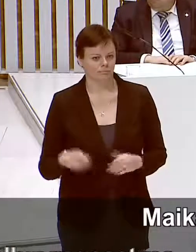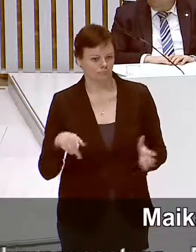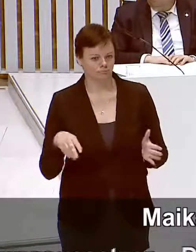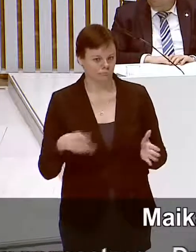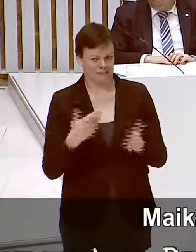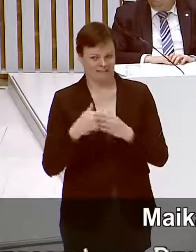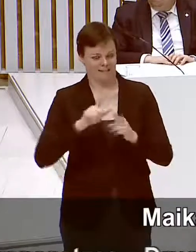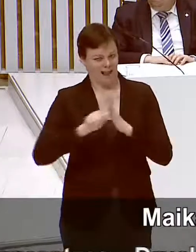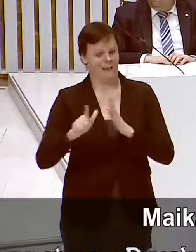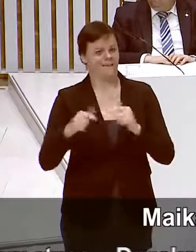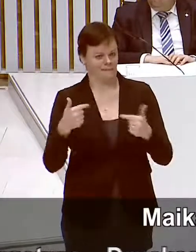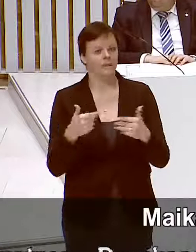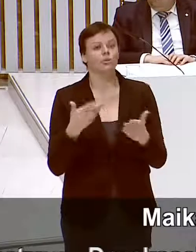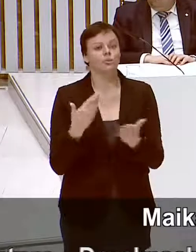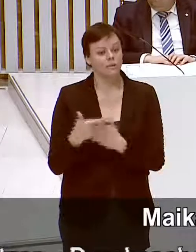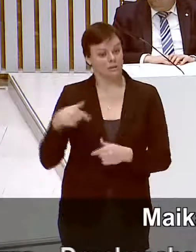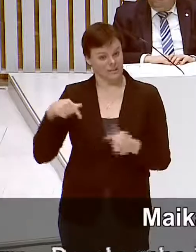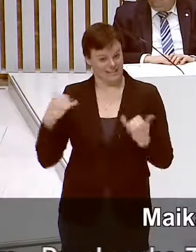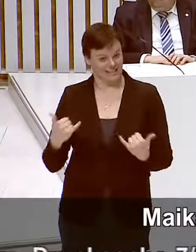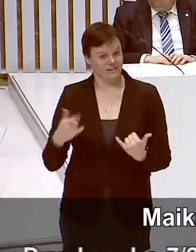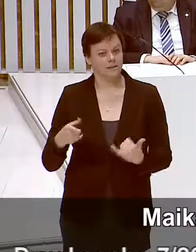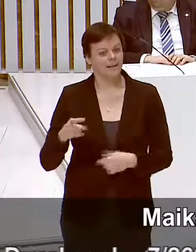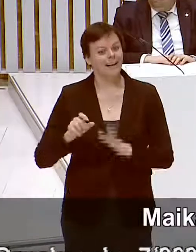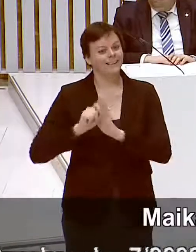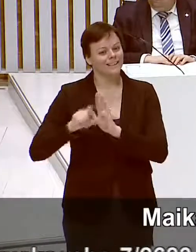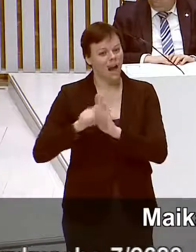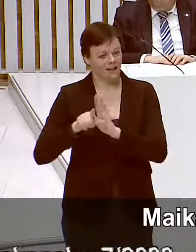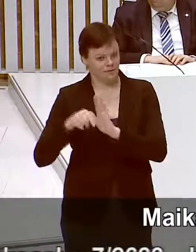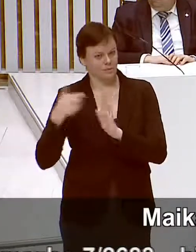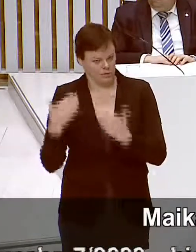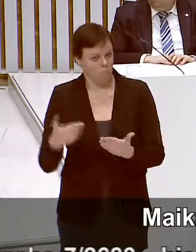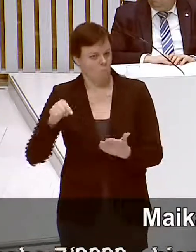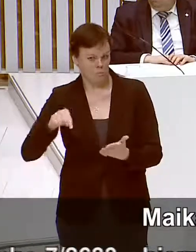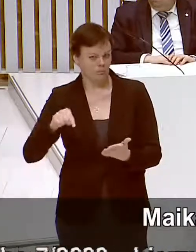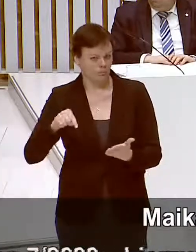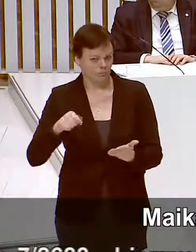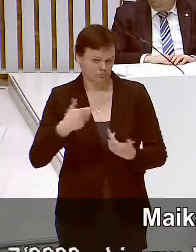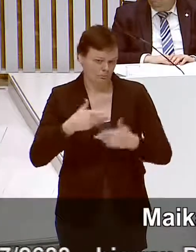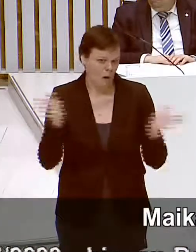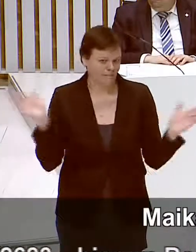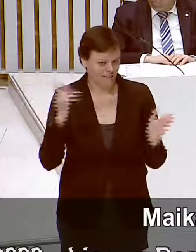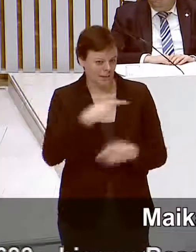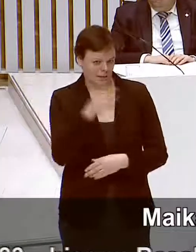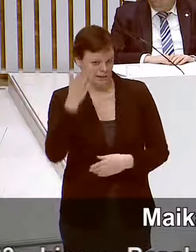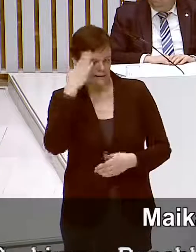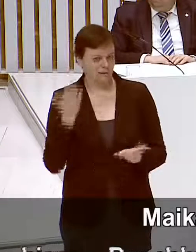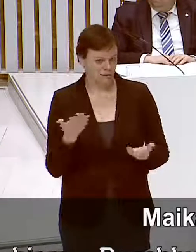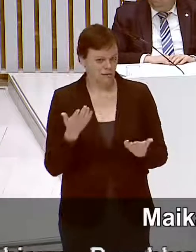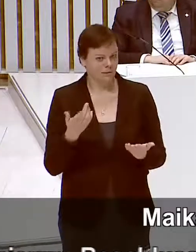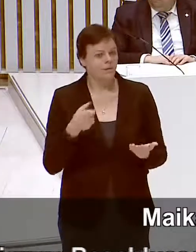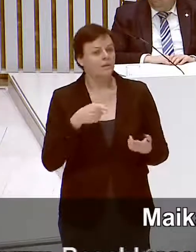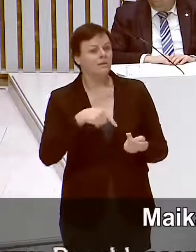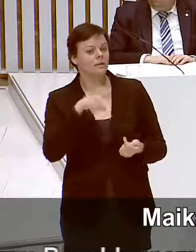Die Chancen der Digitalisierung sind also offensichtlich. Die zunehmende Unabhängigkeit von Zeit und